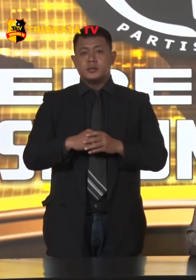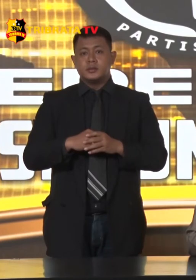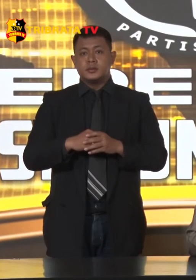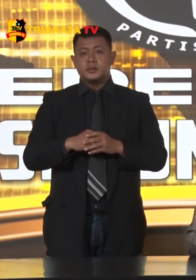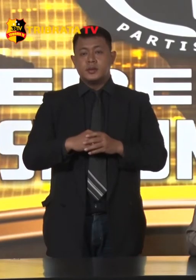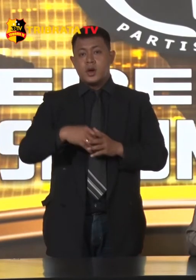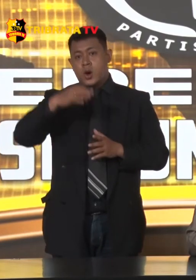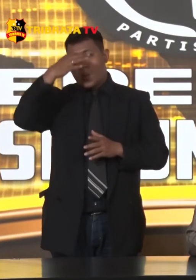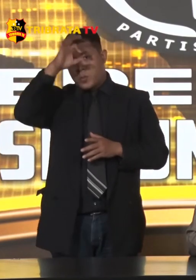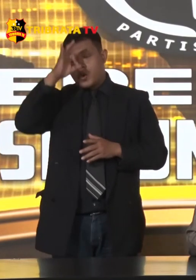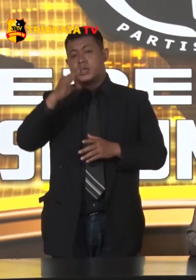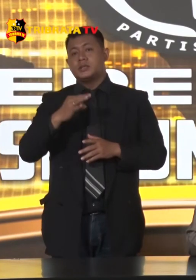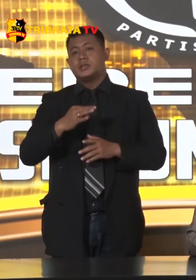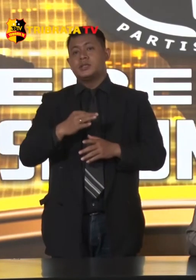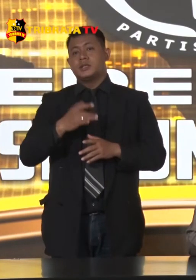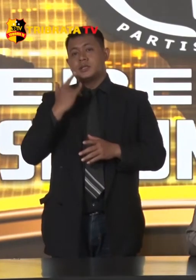akan senantiasa